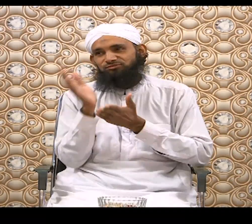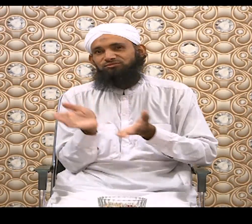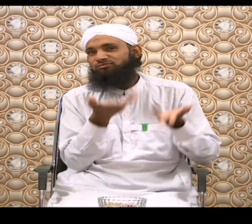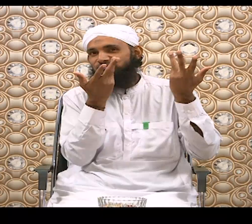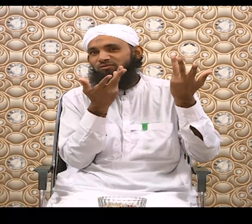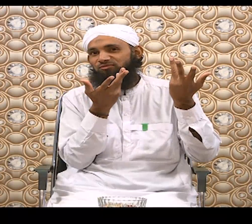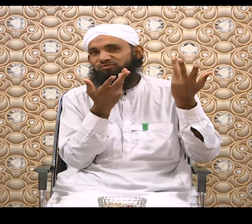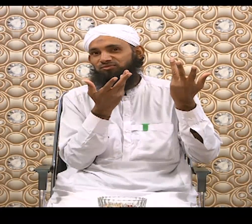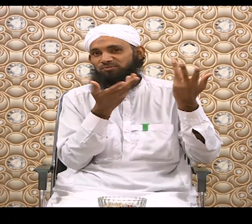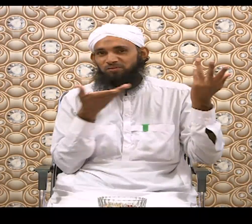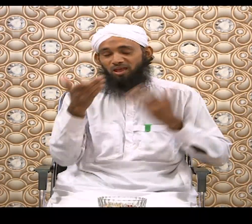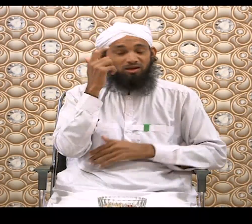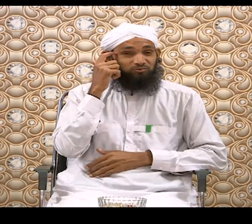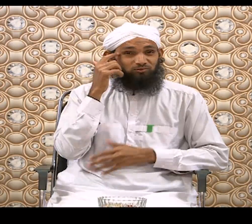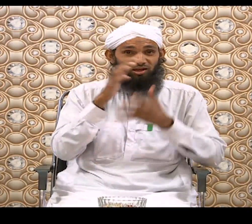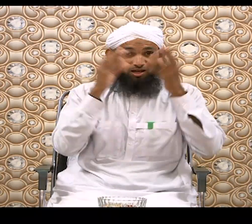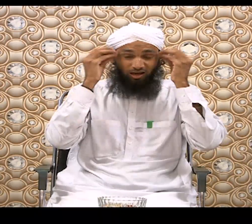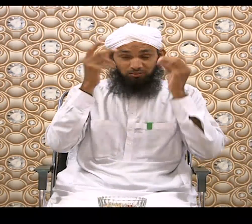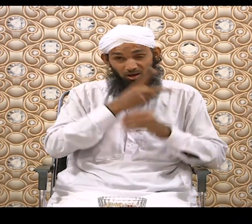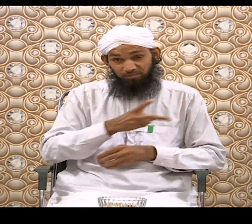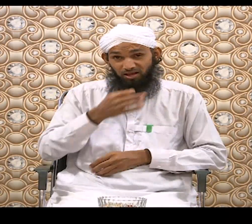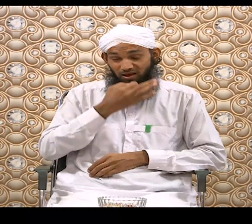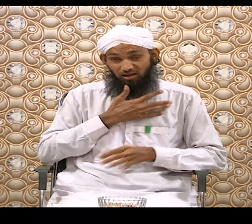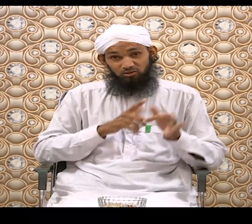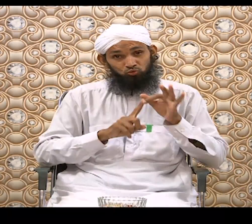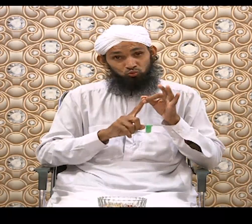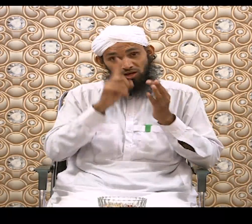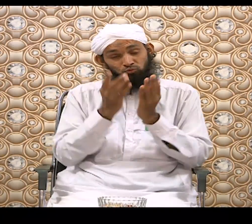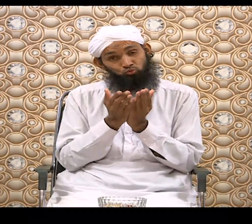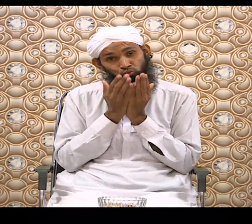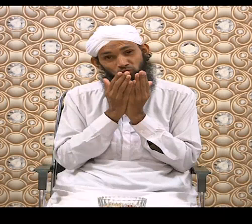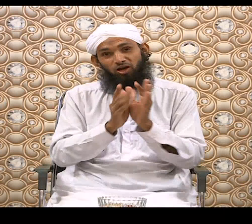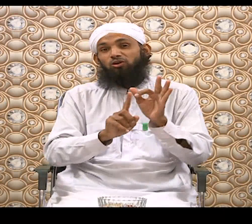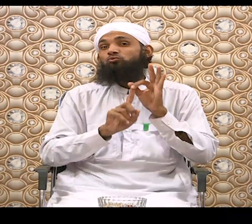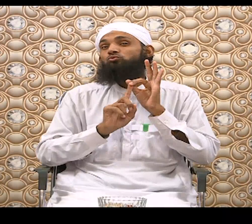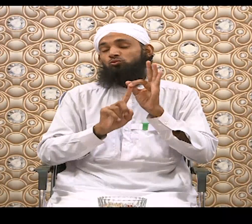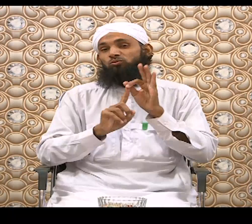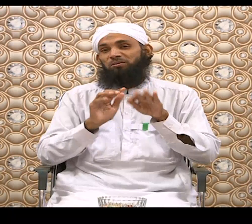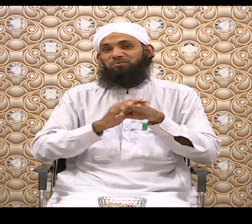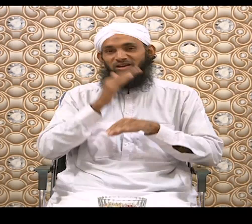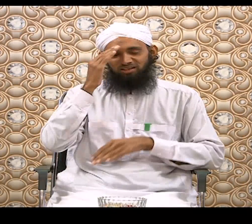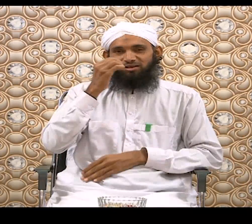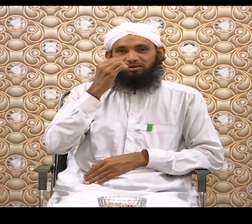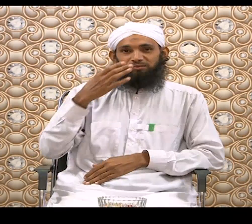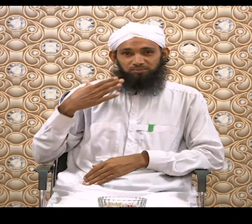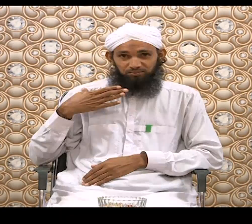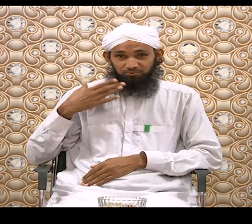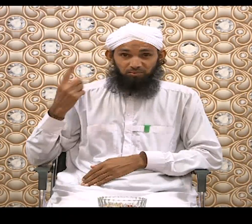کی کبھی بھی نہ توہین بنا دے مجھے با عدب یا الہی پیارے اسلامی بھائیوں بڑوں کا عدب و